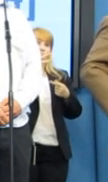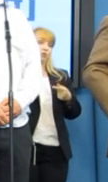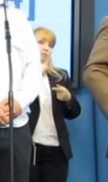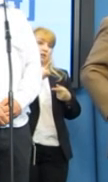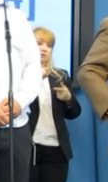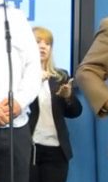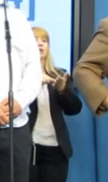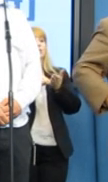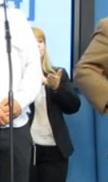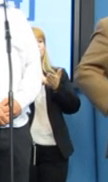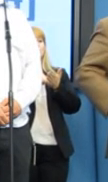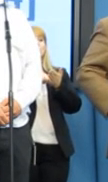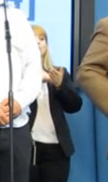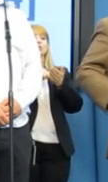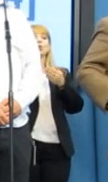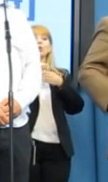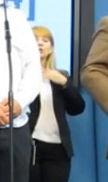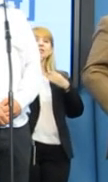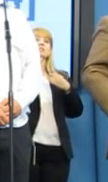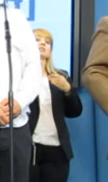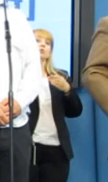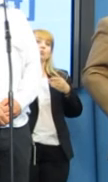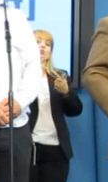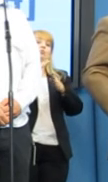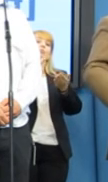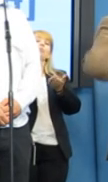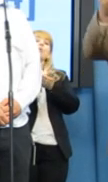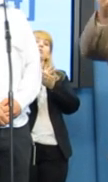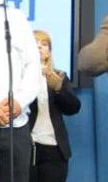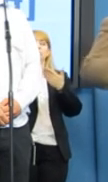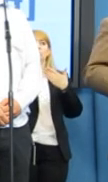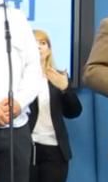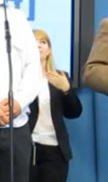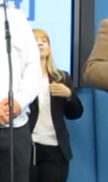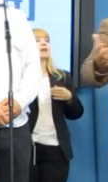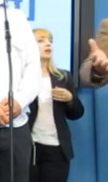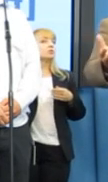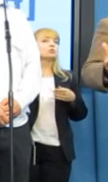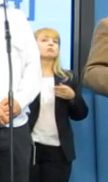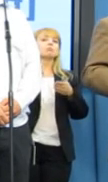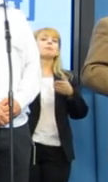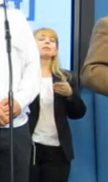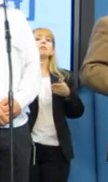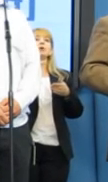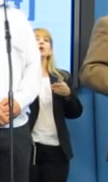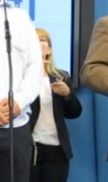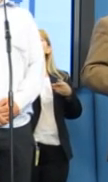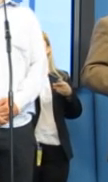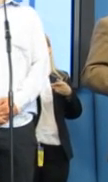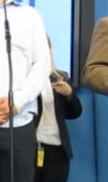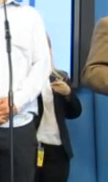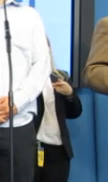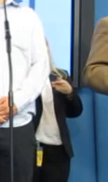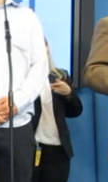drodzy państwo, ja chcę powiedzieć jeszcze bardzo wyraźnie, bo tu słyszałem, że pan Mariusz Błaszczak odnosi to do